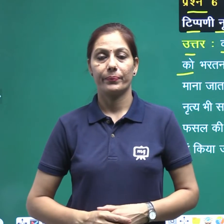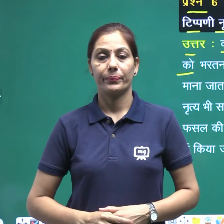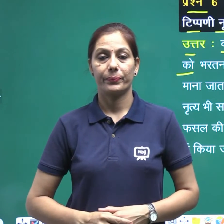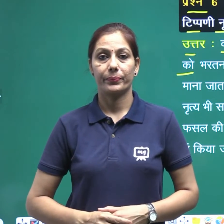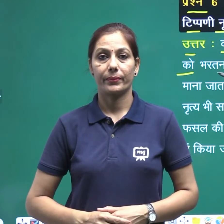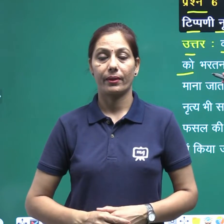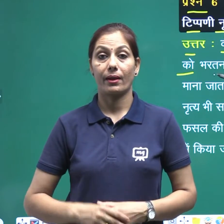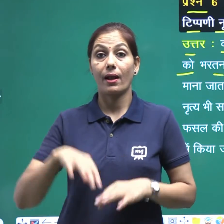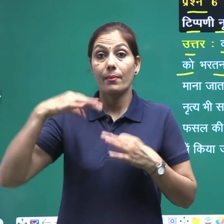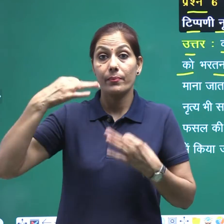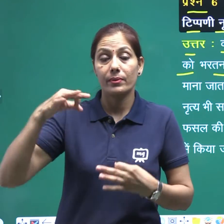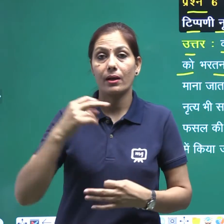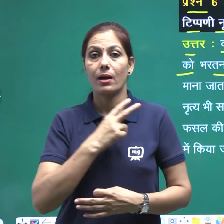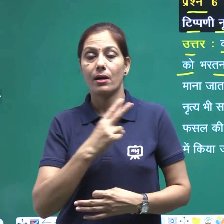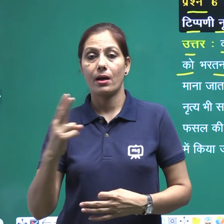भरतनाट्यम का